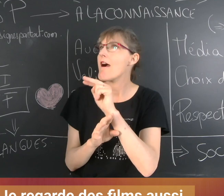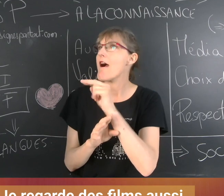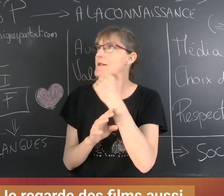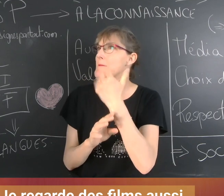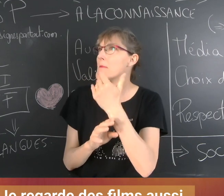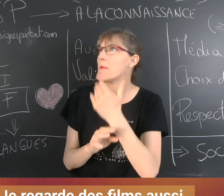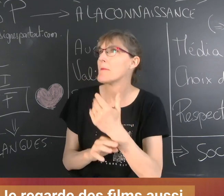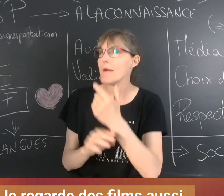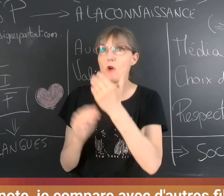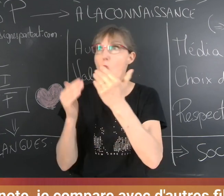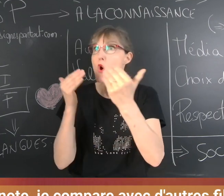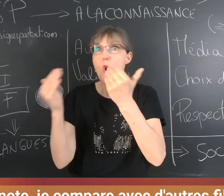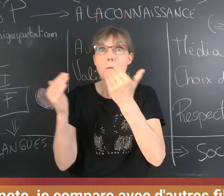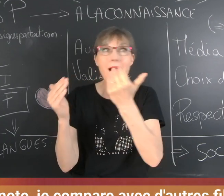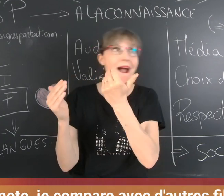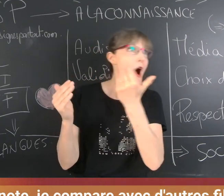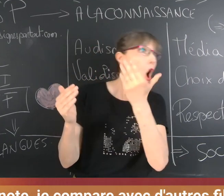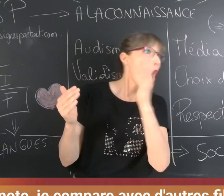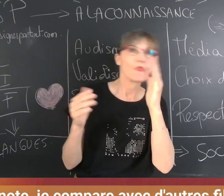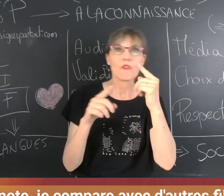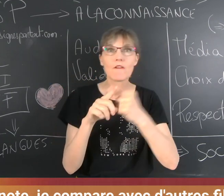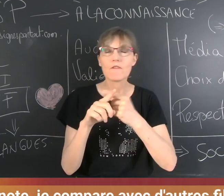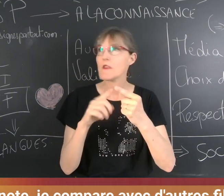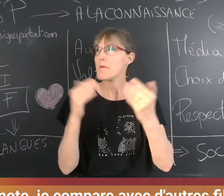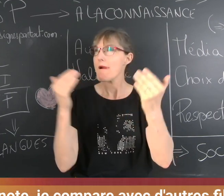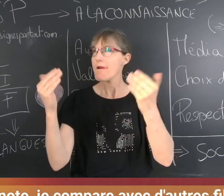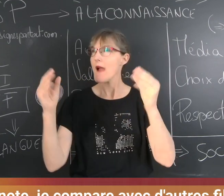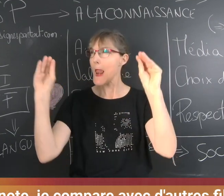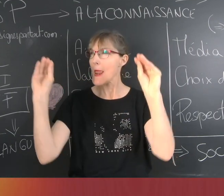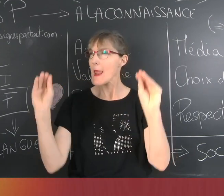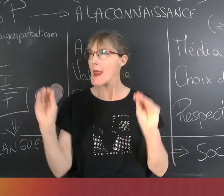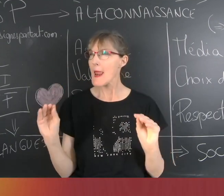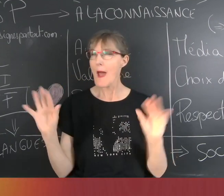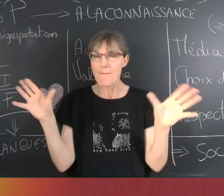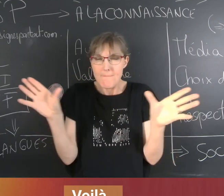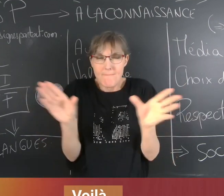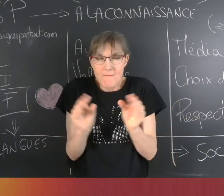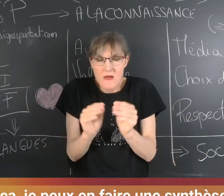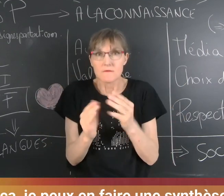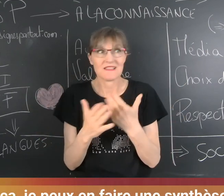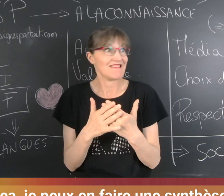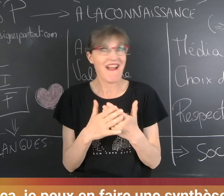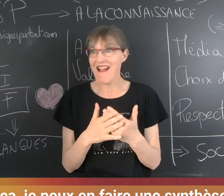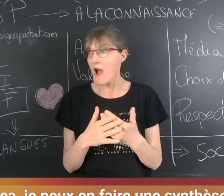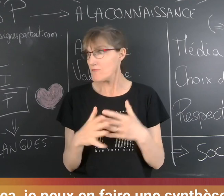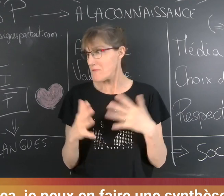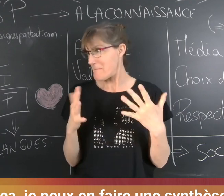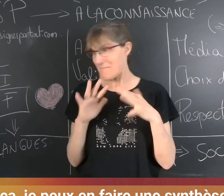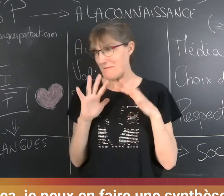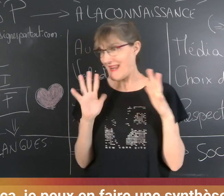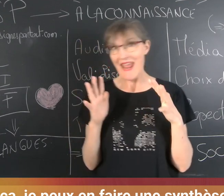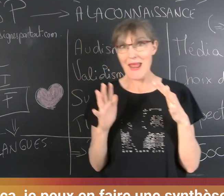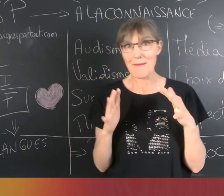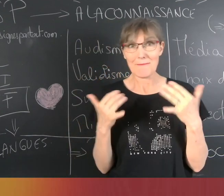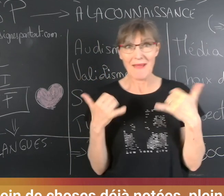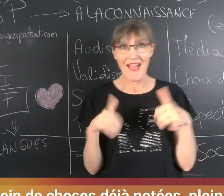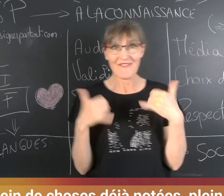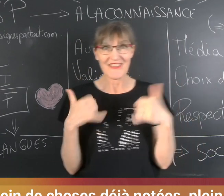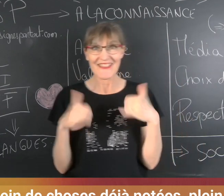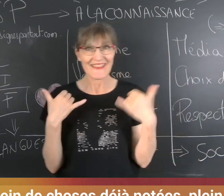regarde des films aussi et puis je note, je compare avec d'autres films. Voilà, et tout ça, je peux en faire une synthèse. J'ai plein de